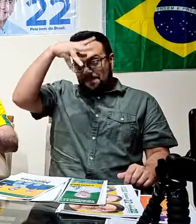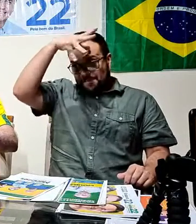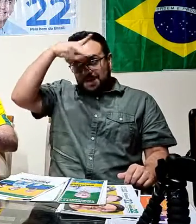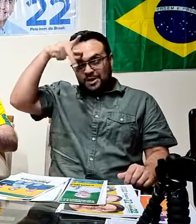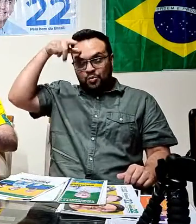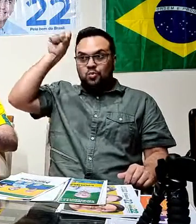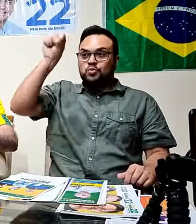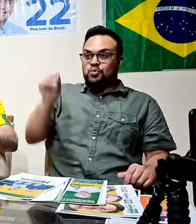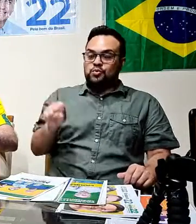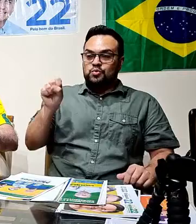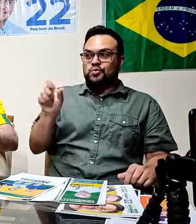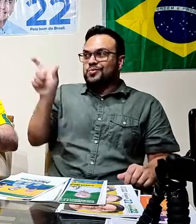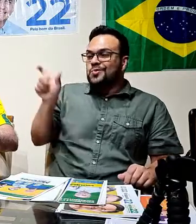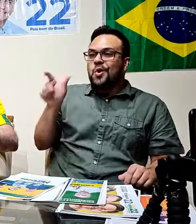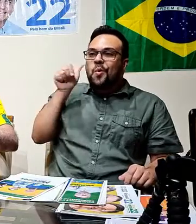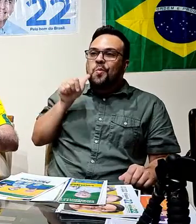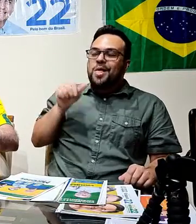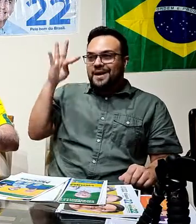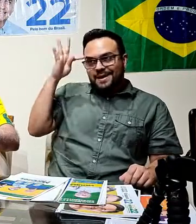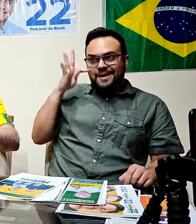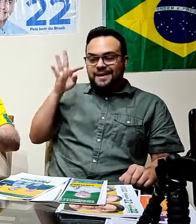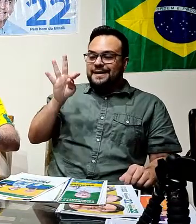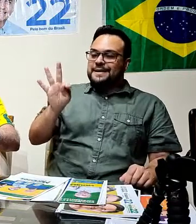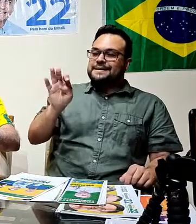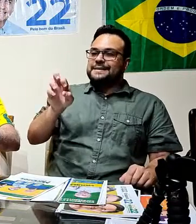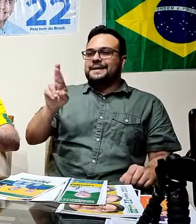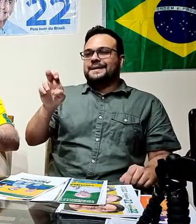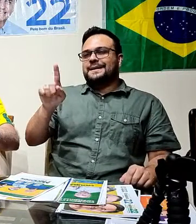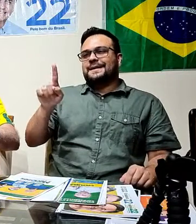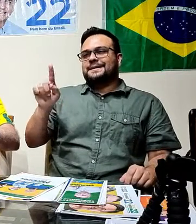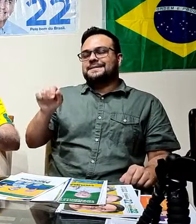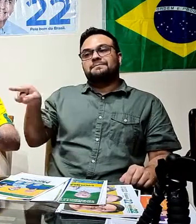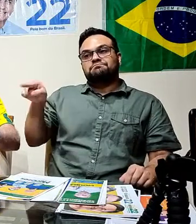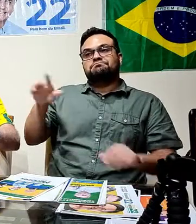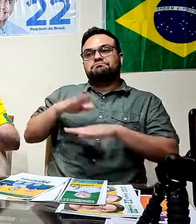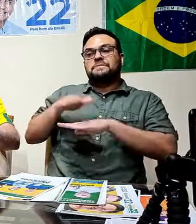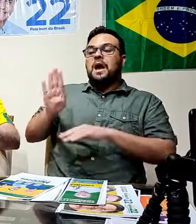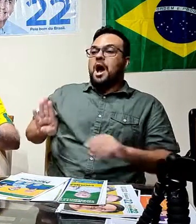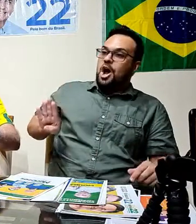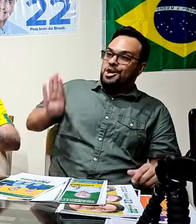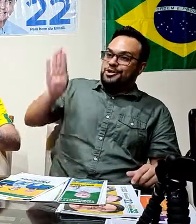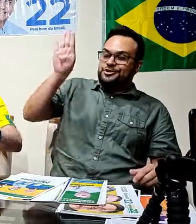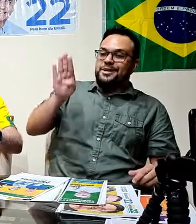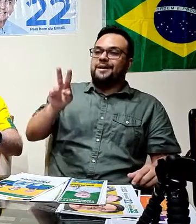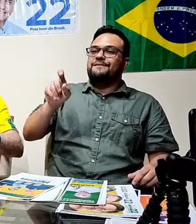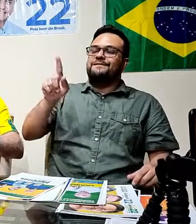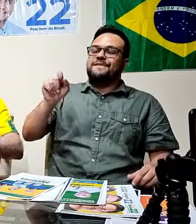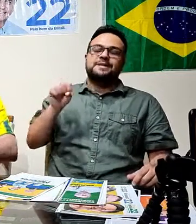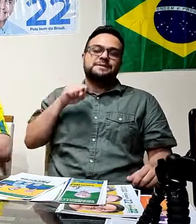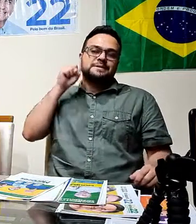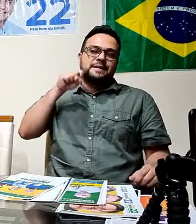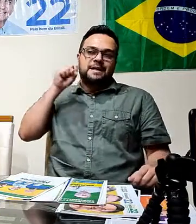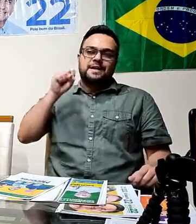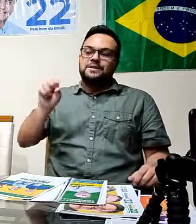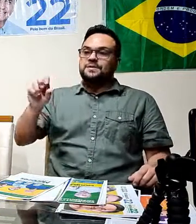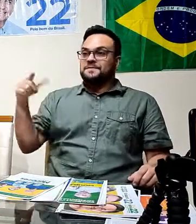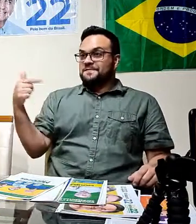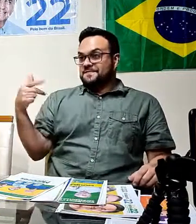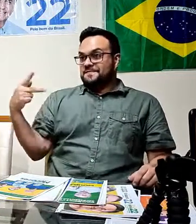a nossa prezada Tereza Cristina, candidata aí ao Senado Federal. Vice é o